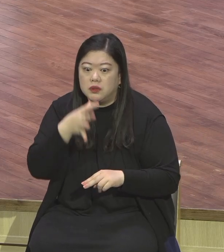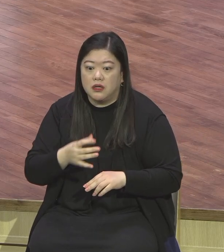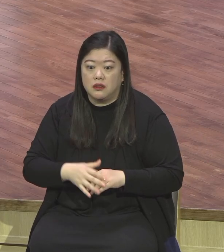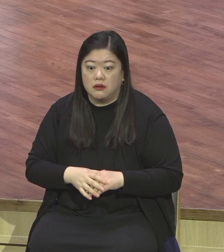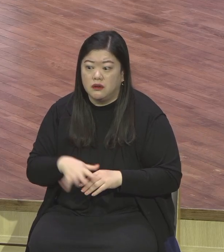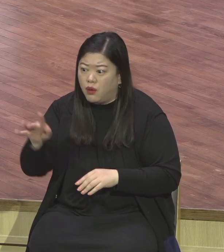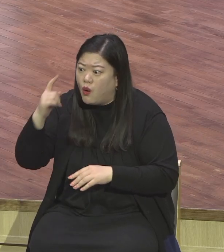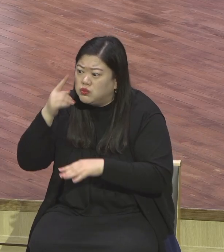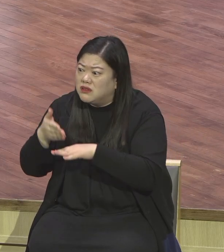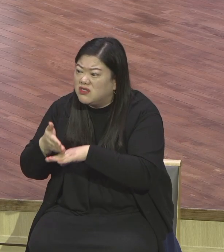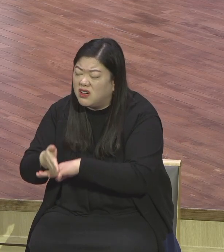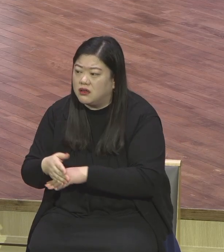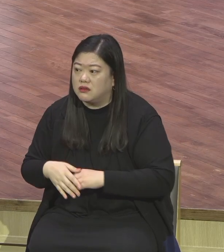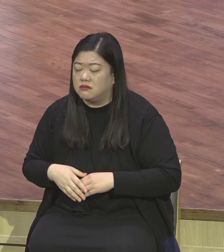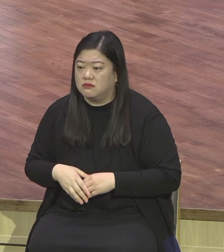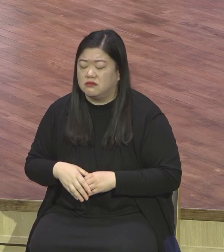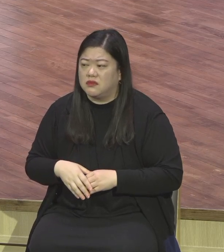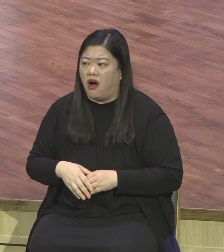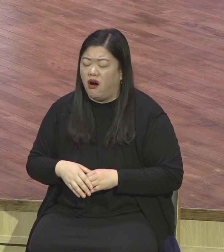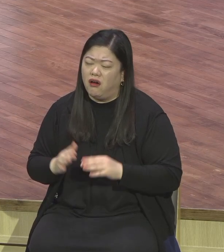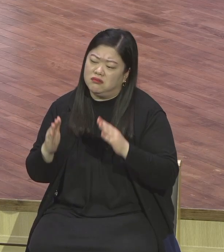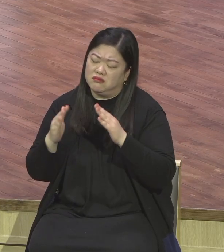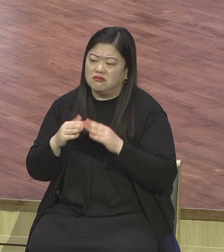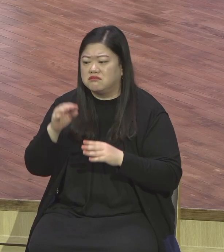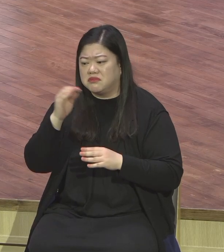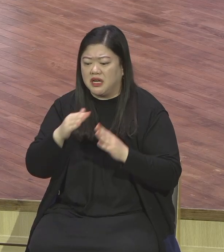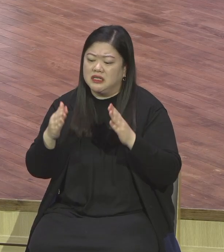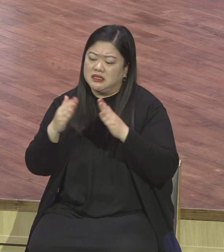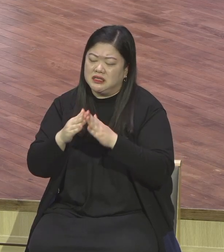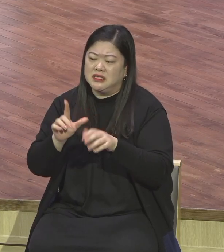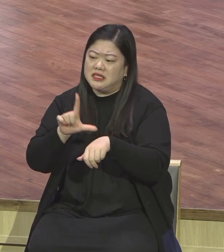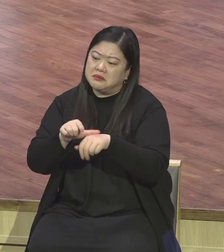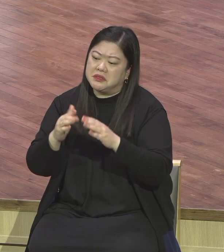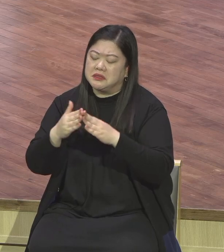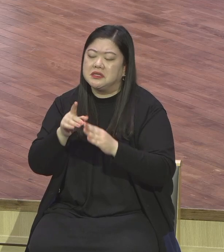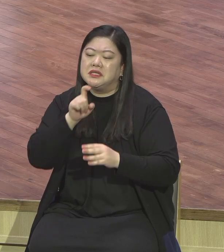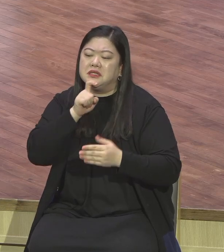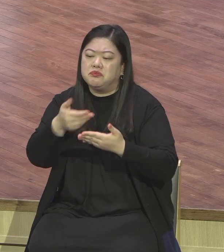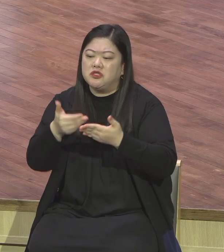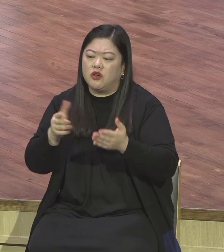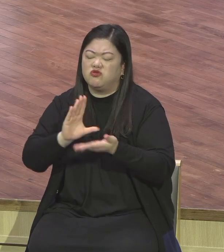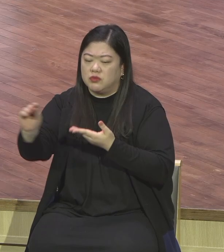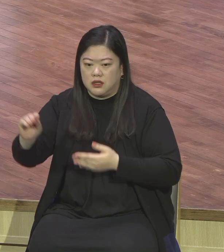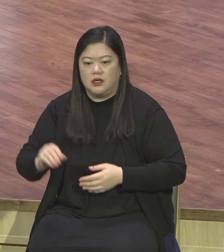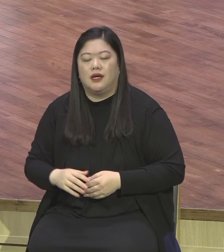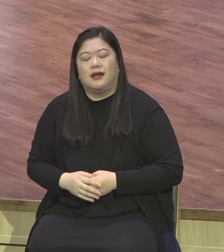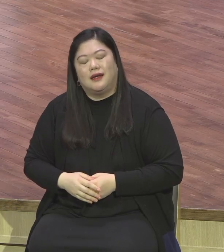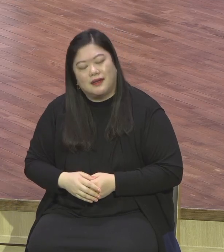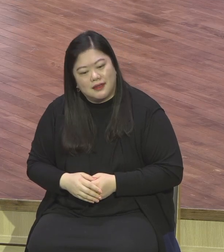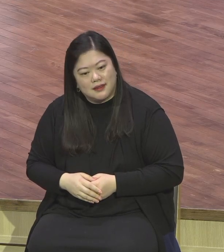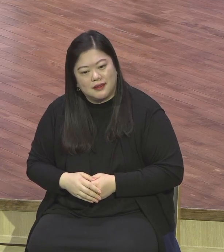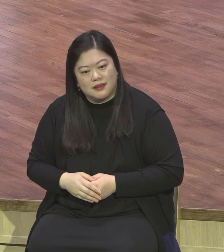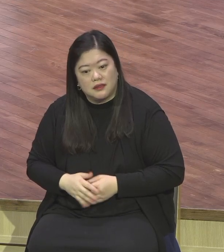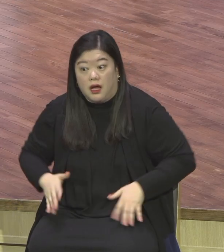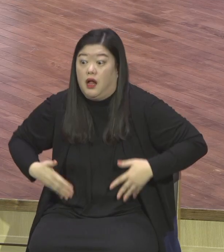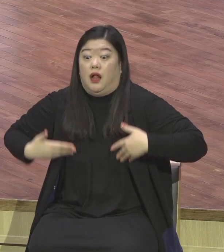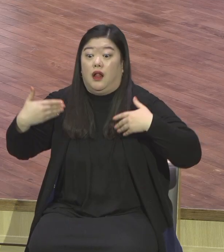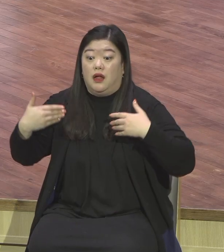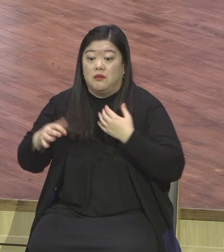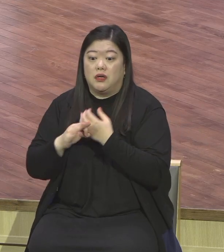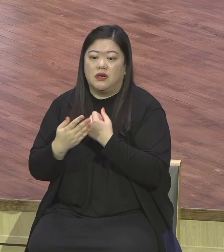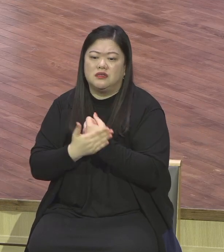그 체질이 석가지 그래 돼있어요 급하면요 은혜 받기 힘듭니다